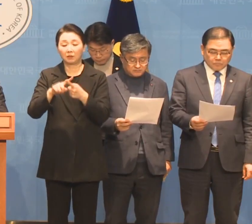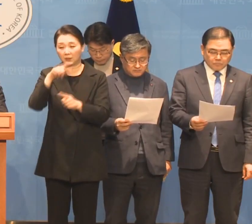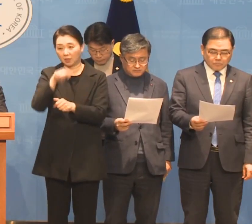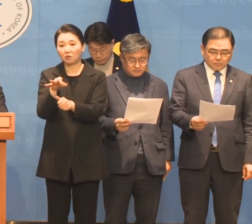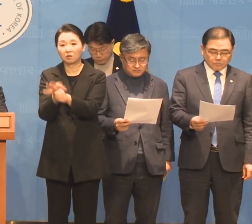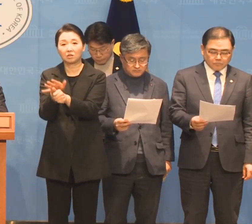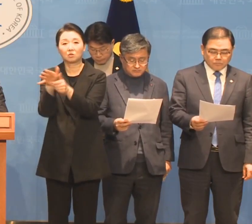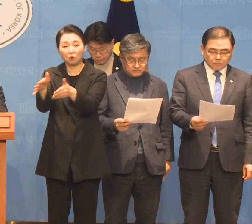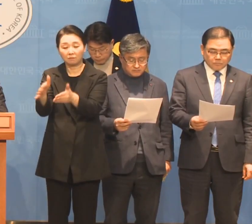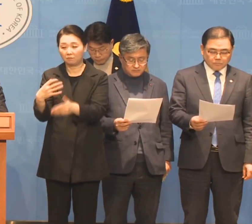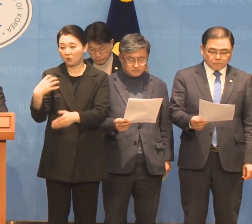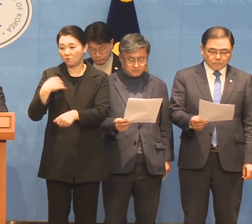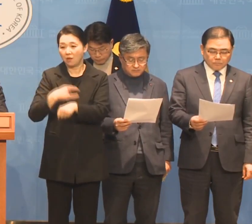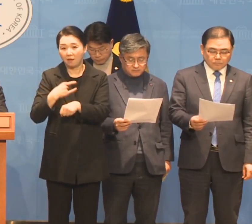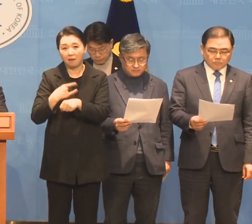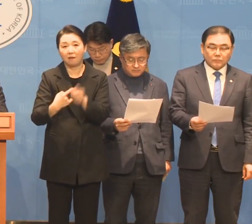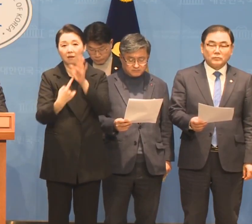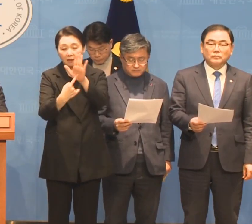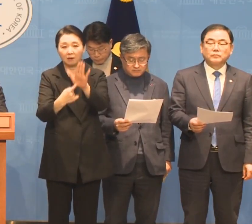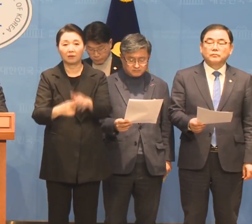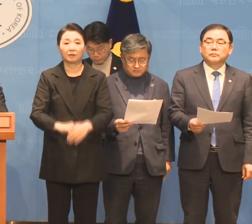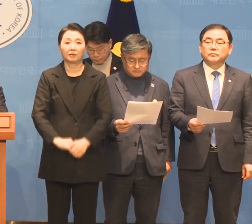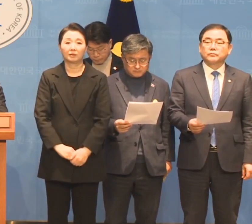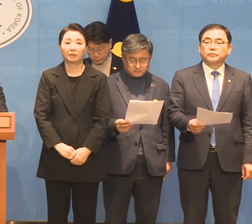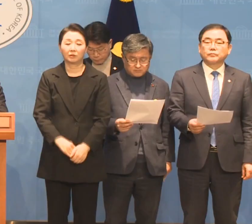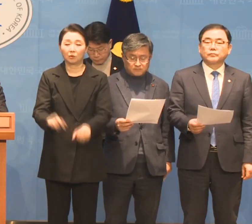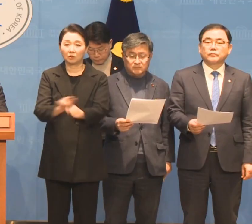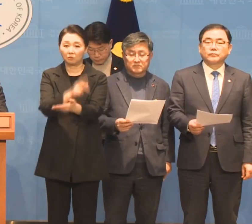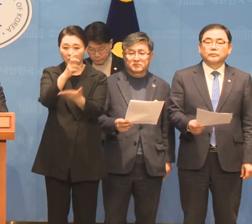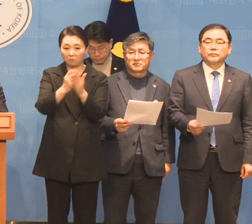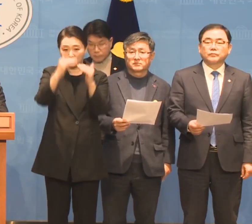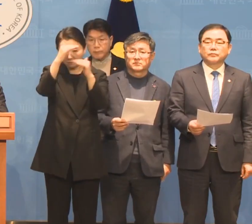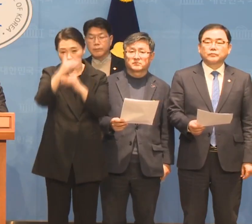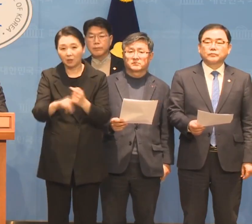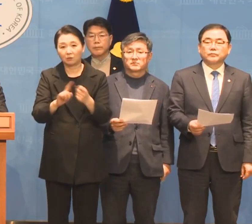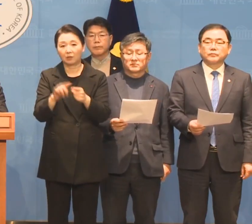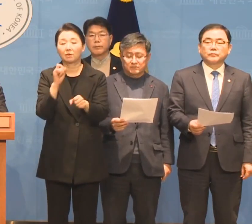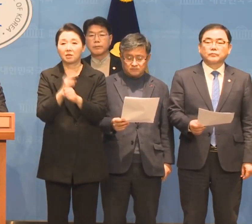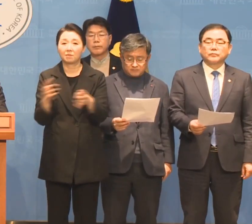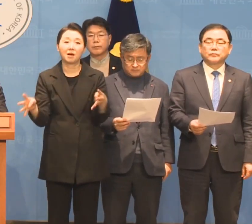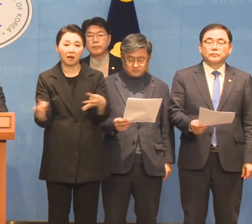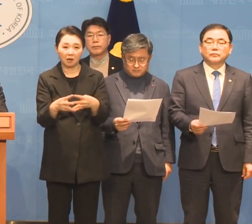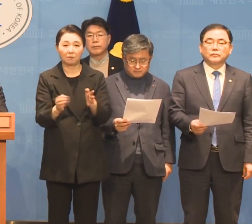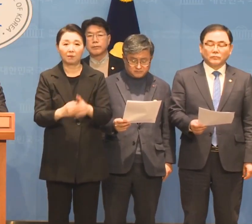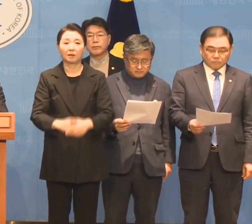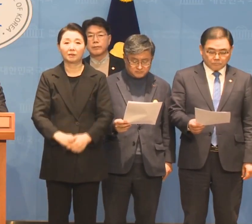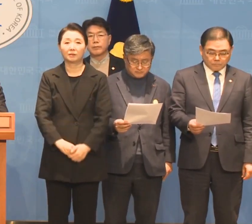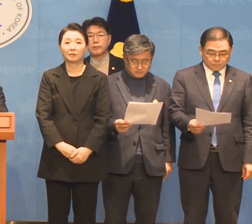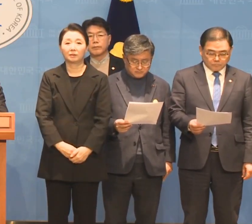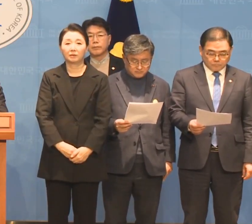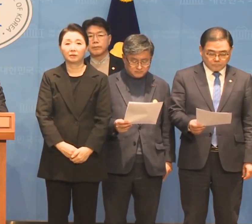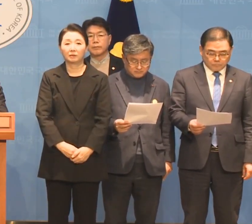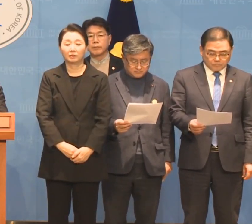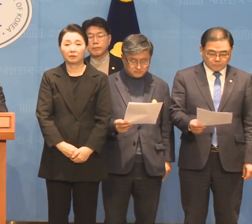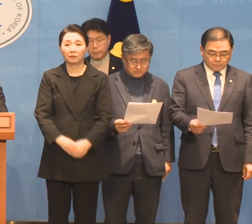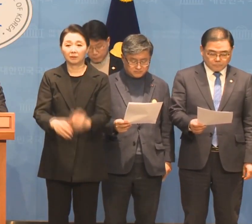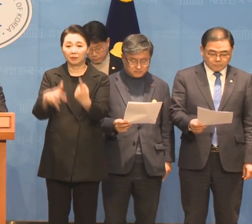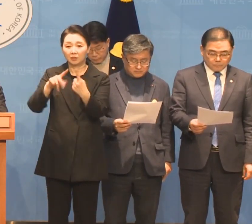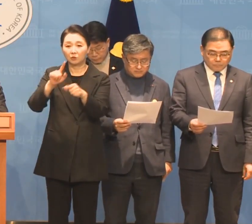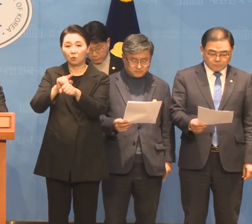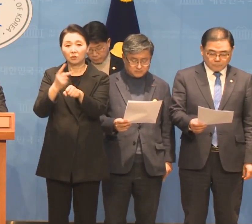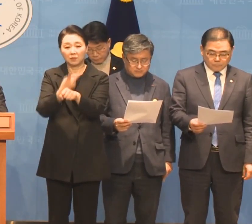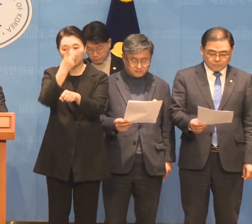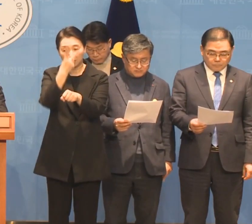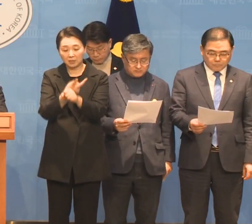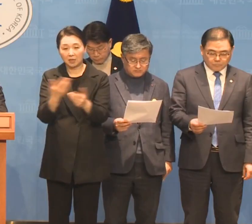지원을 의무화하는 내용을 골자로 하는 특별법 내용에 이미 합의하였습니다. 주 52시간